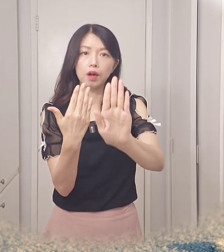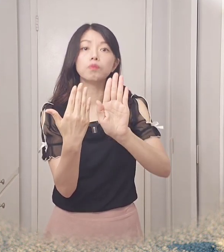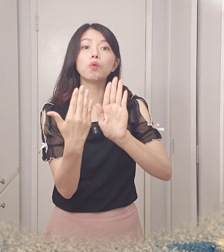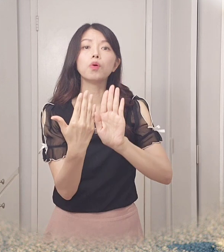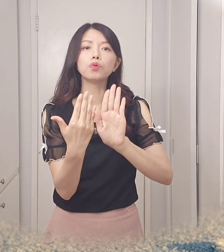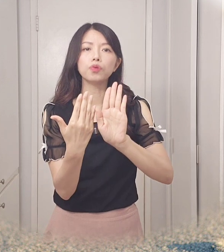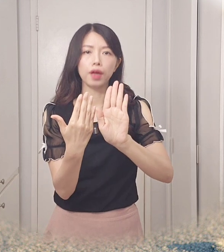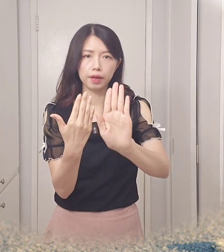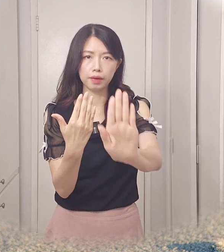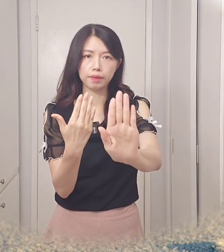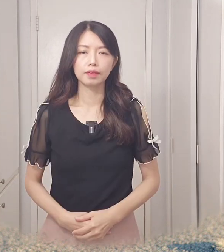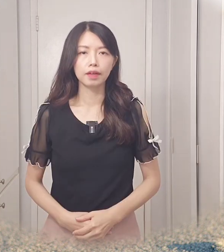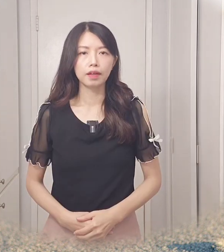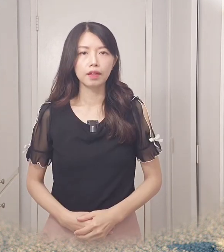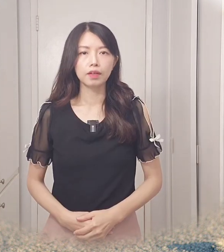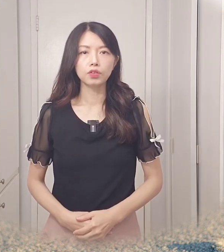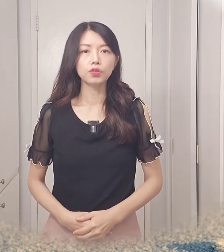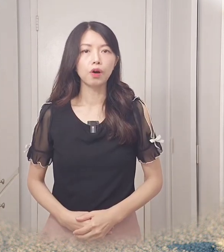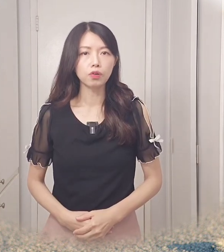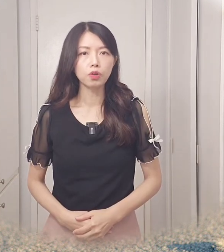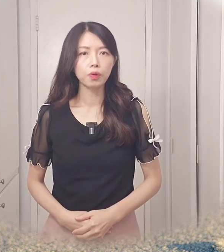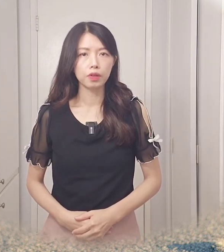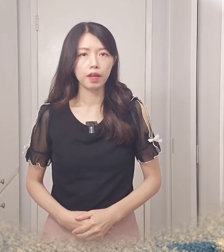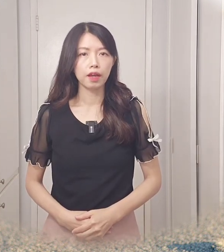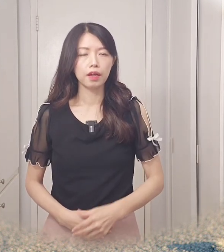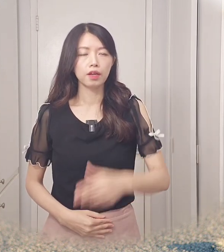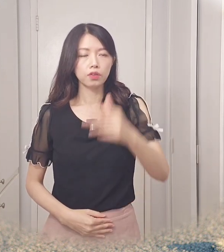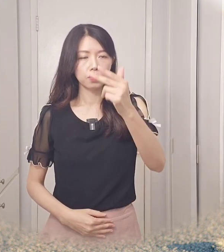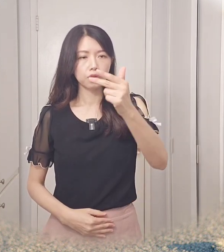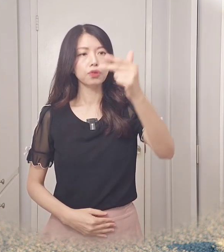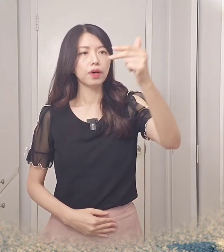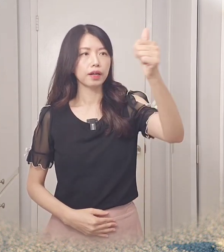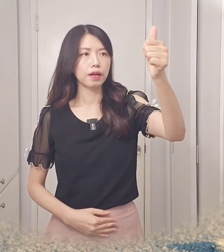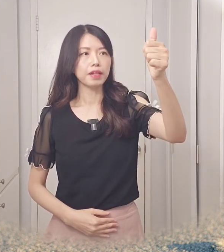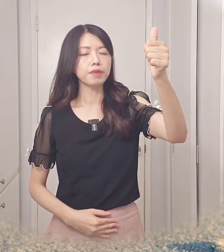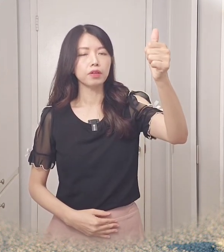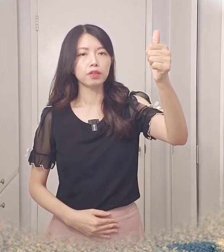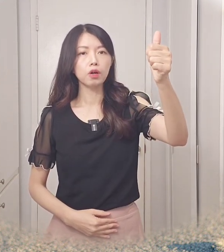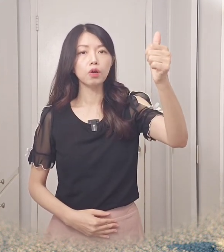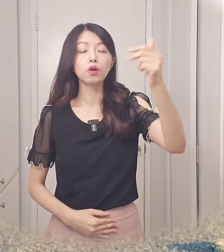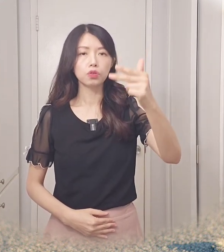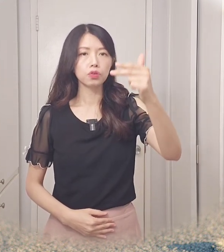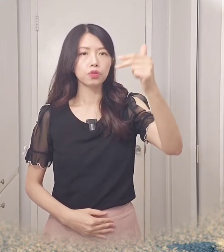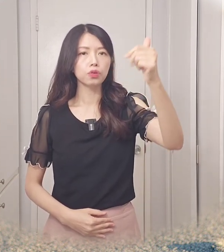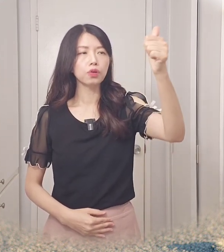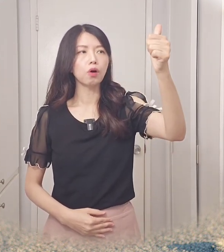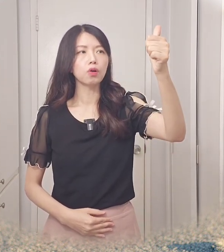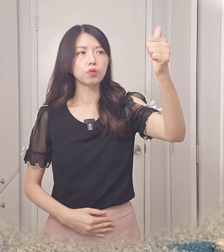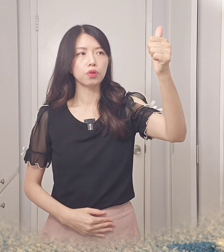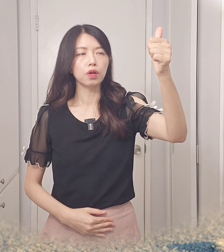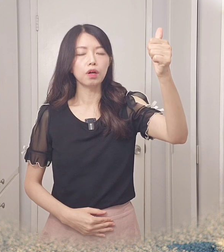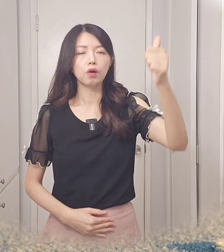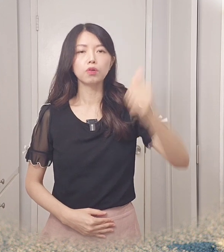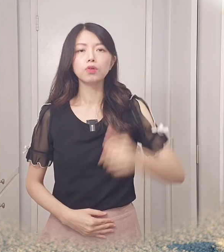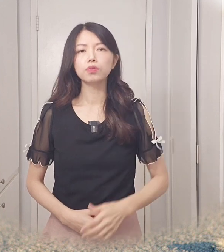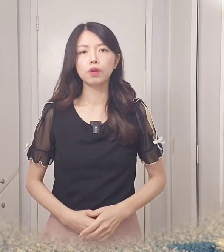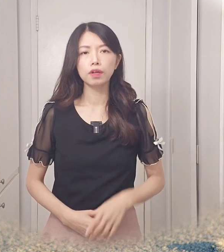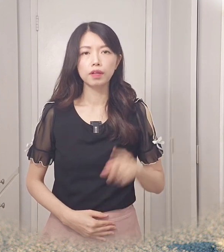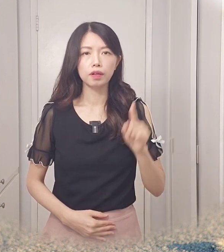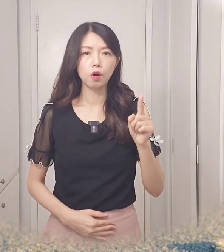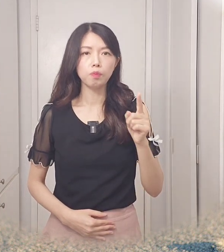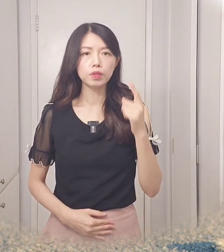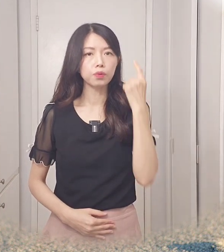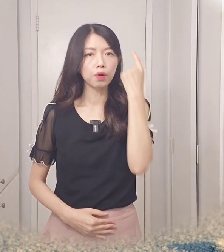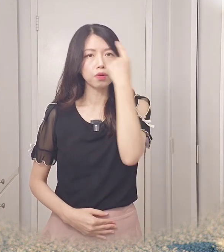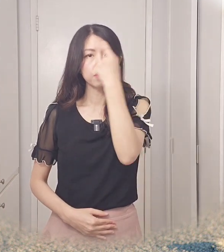나가주시면 돼요. 뭐뭐 후에. 주 얼굴 볼 때, 주 아까 말씀드렸죠? 주, 얼굴. 얼굴